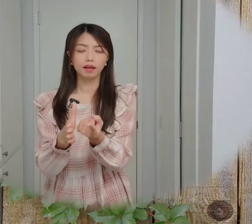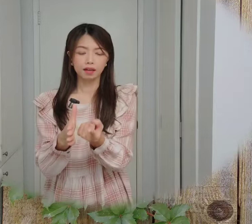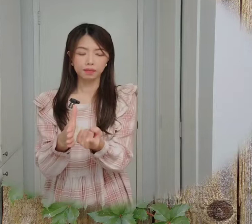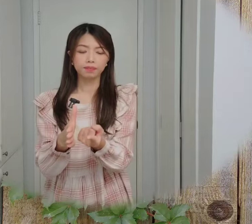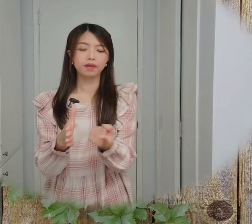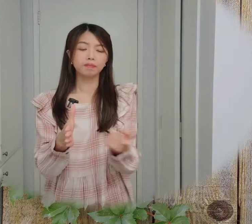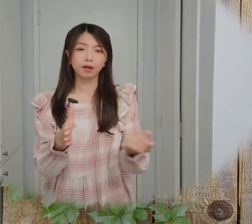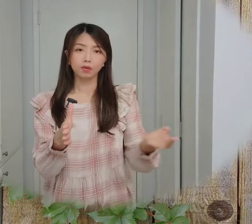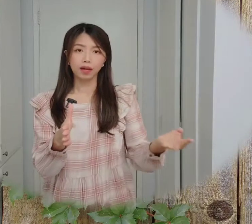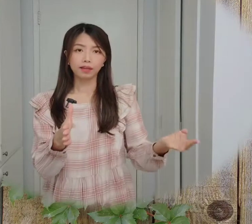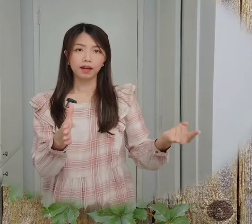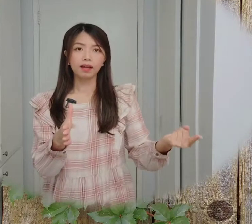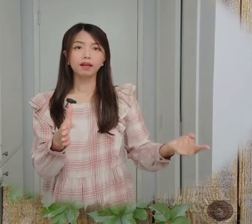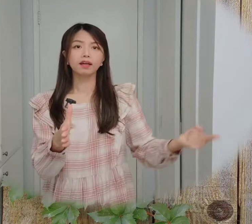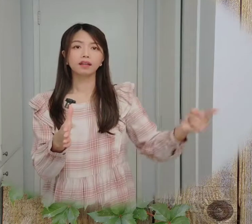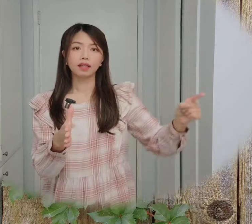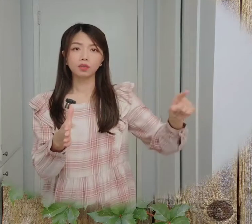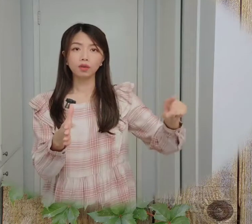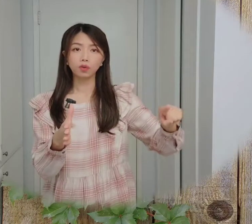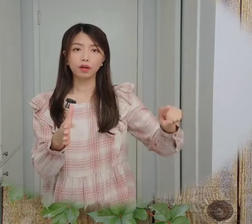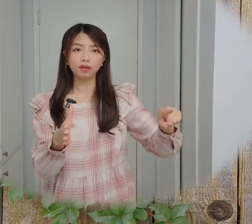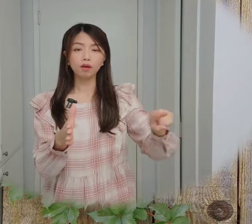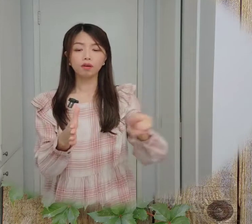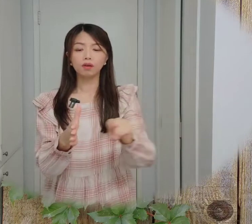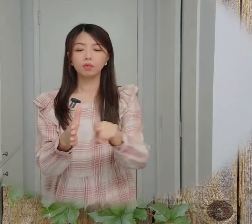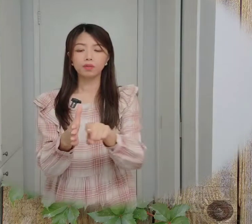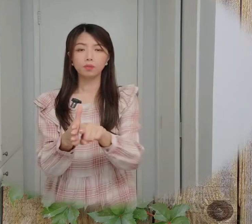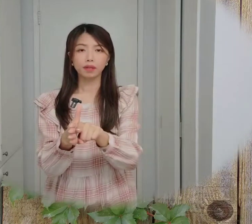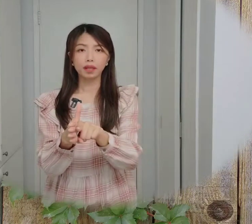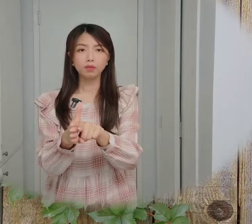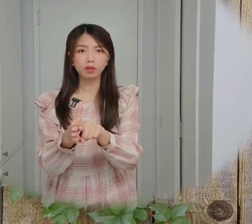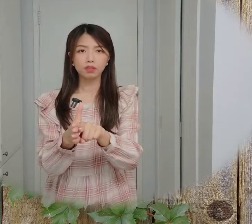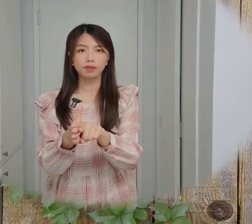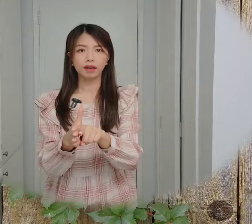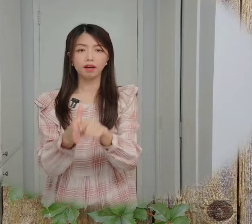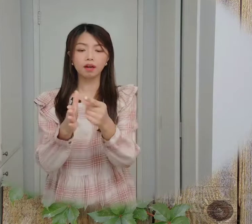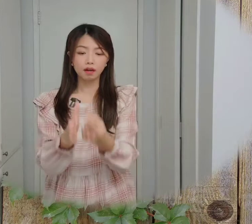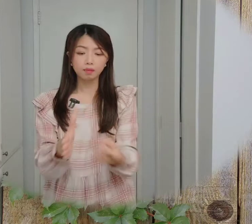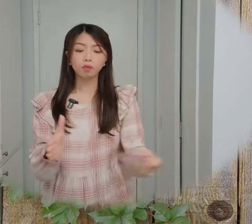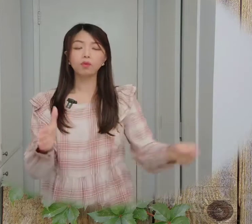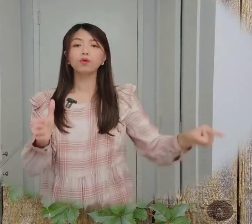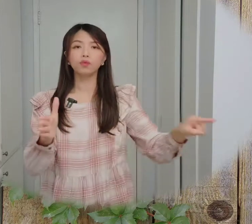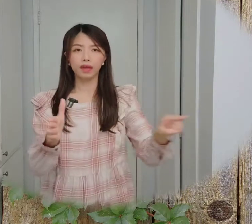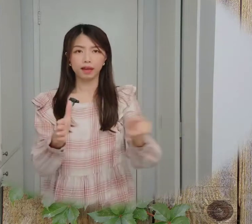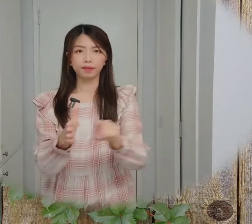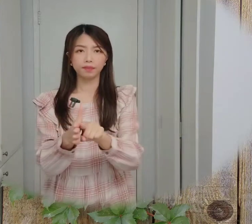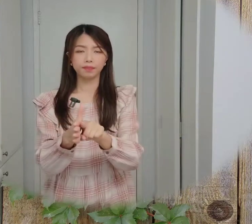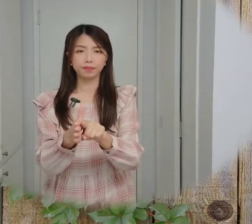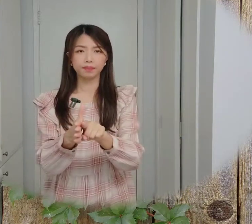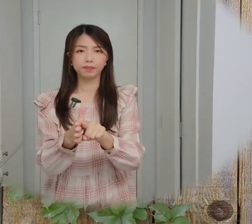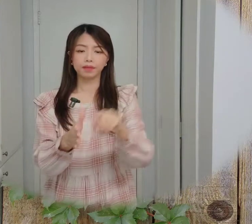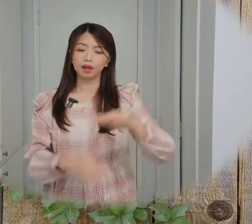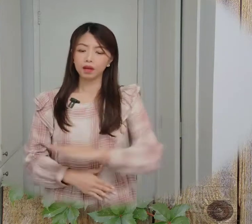두셨다가 밖으로 나갔다가 다시 손을 돌려서 왼손 바닥에 붙여주시면 돼요. 뭐뭐 위해,